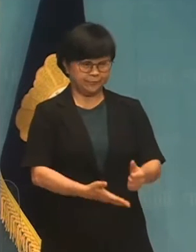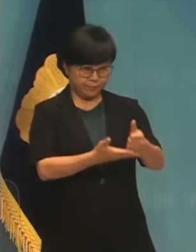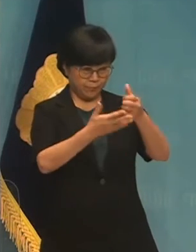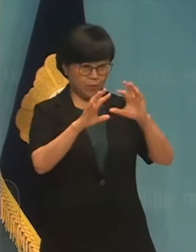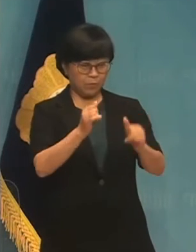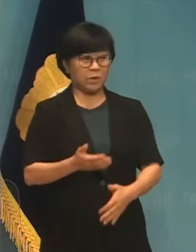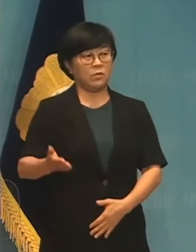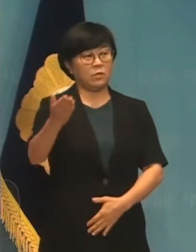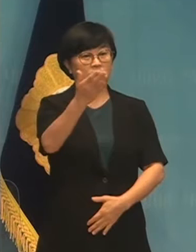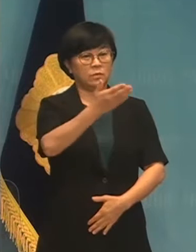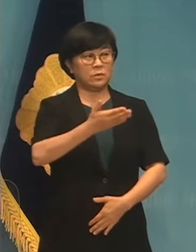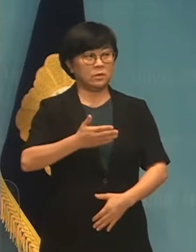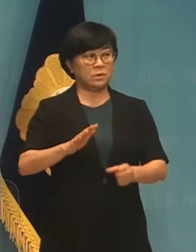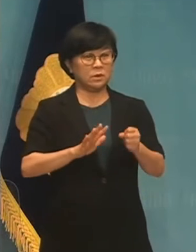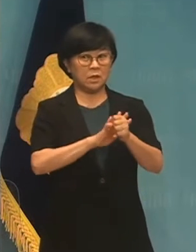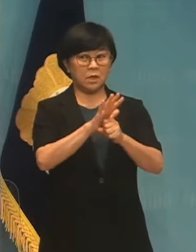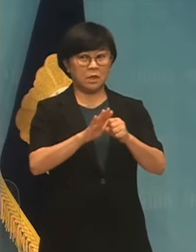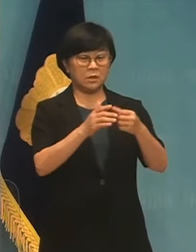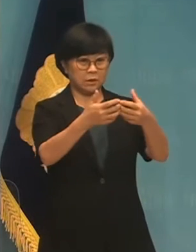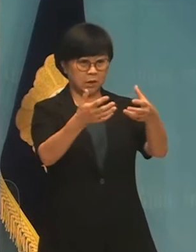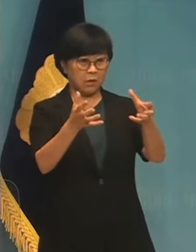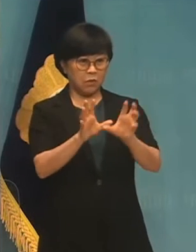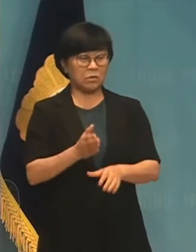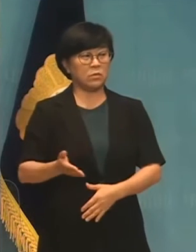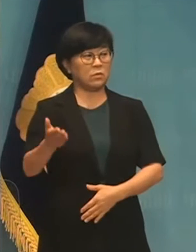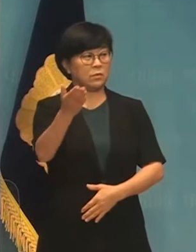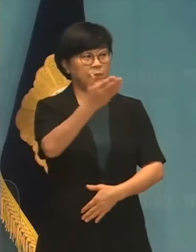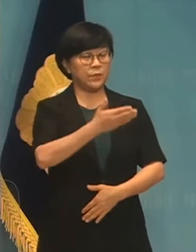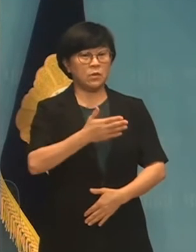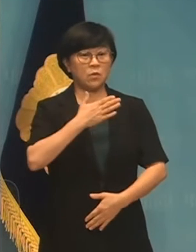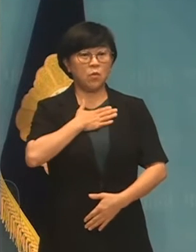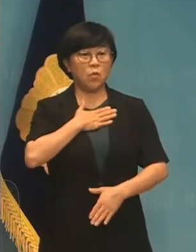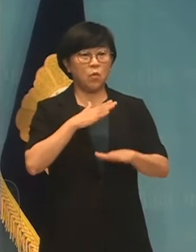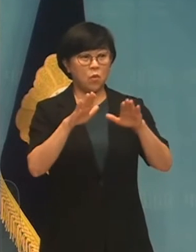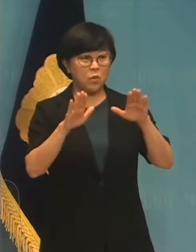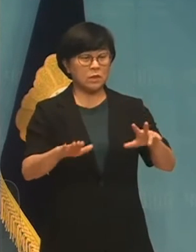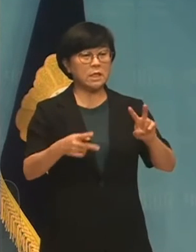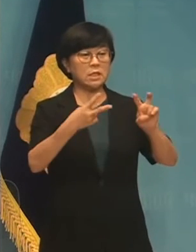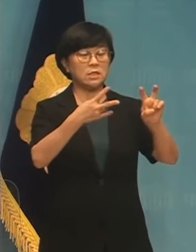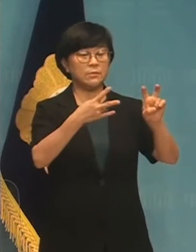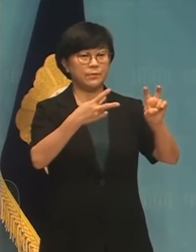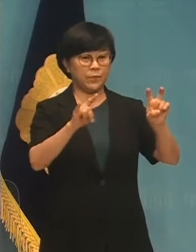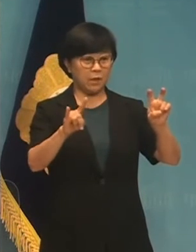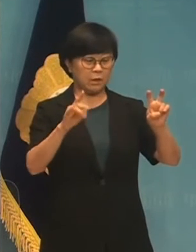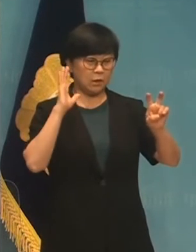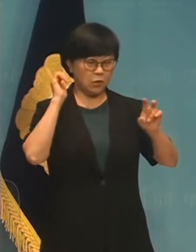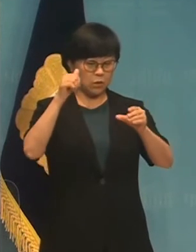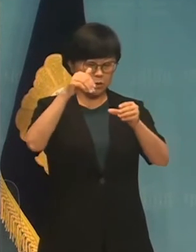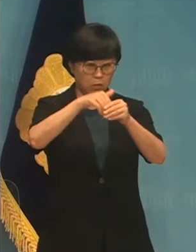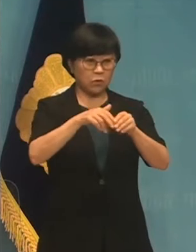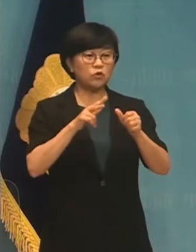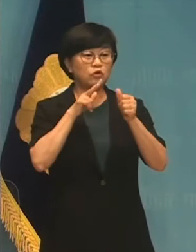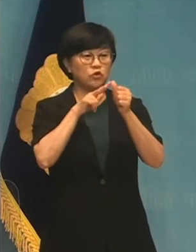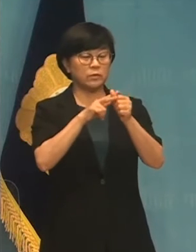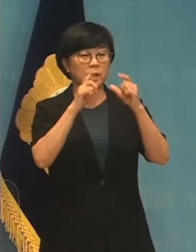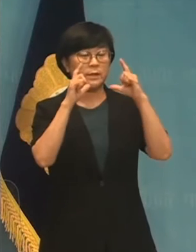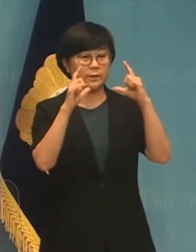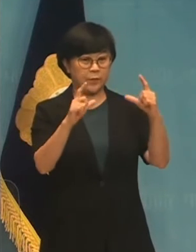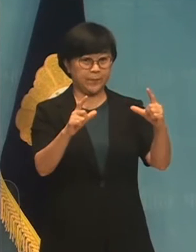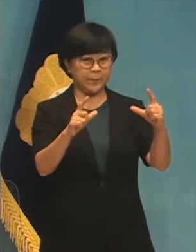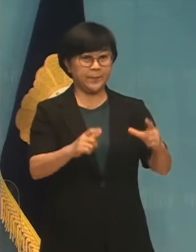존경하는 국민 여러분, 사랑하는 당원 여러분, 저는 오늘 제20대 대통령 선거 출마를 선언합니다.